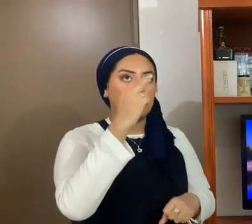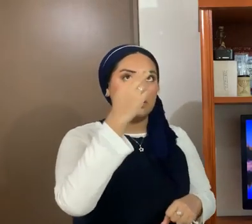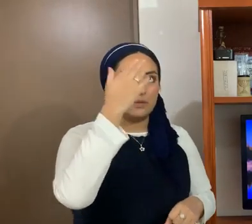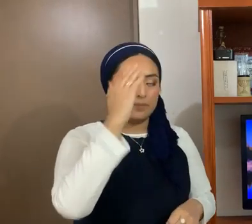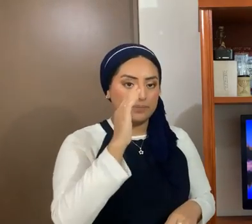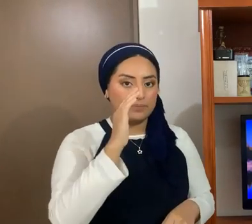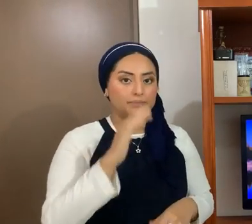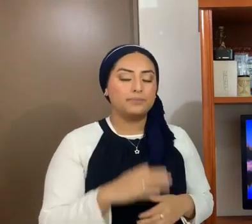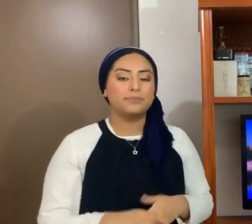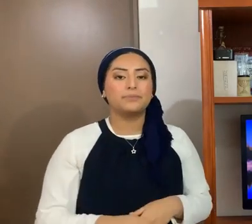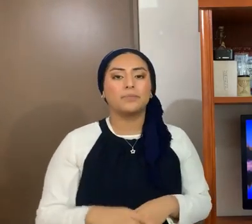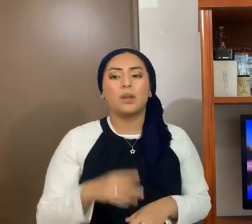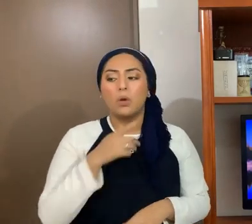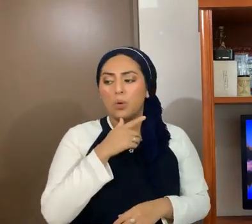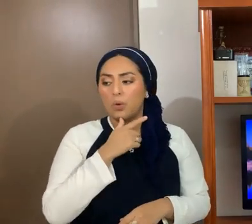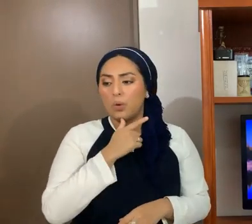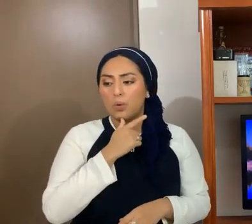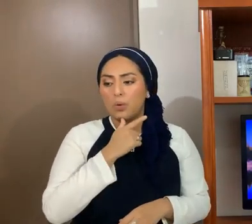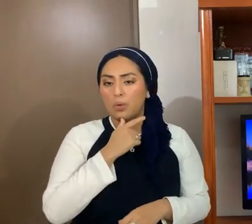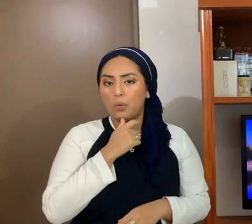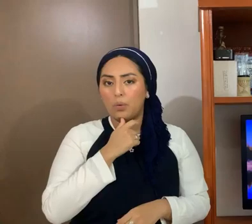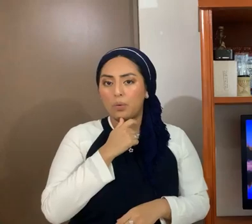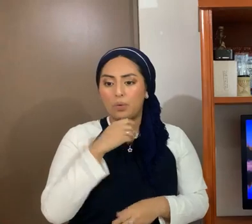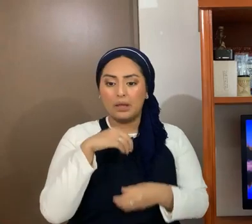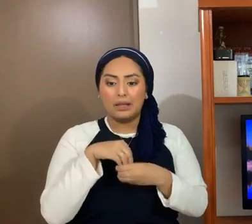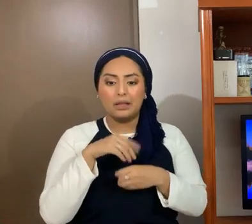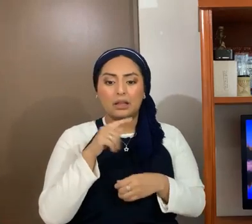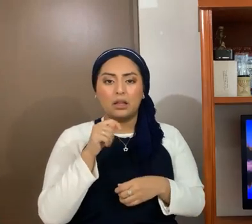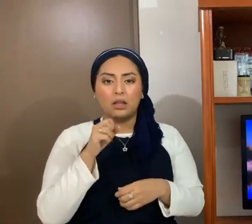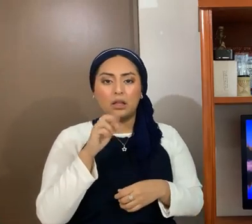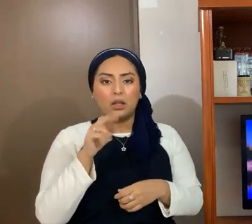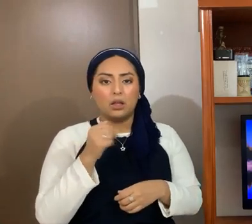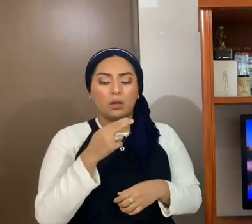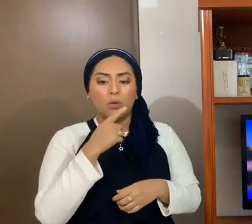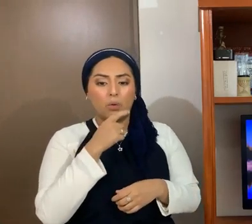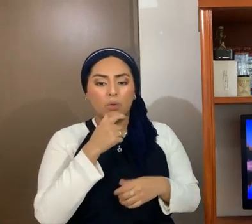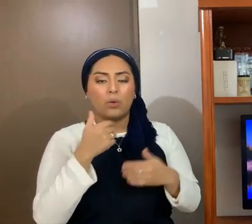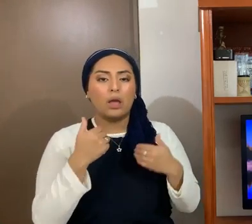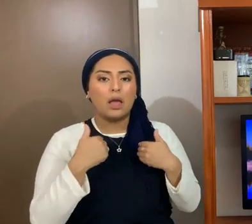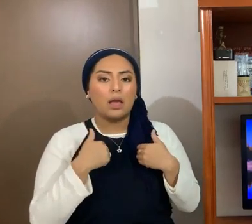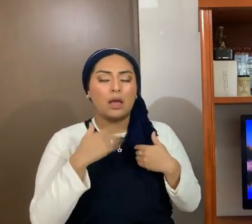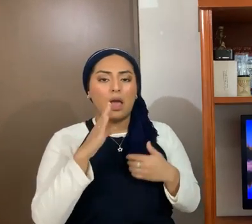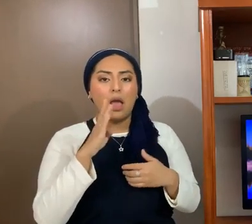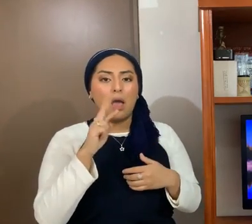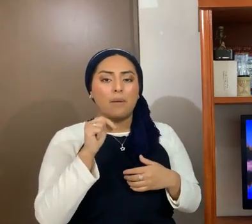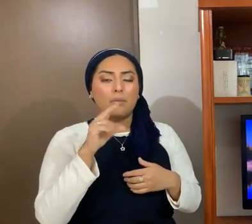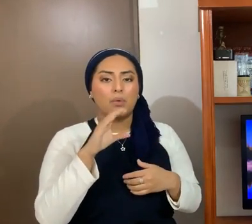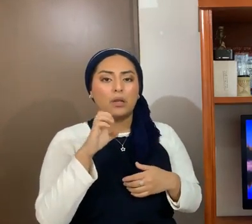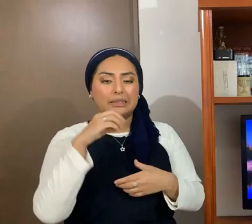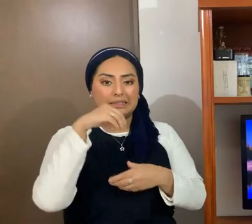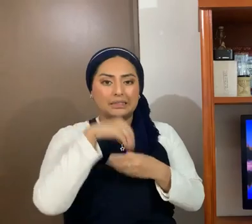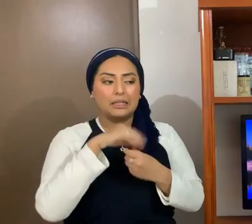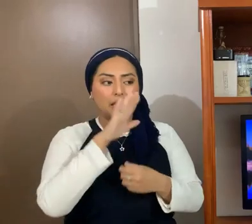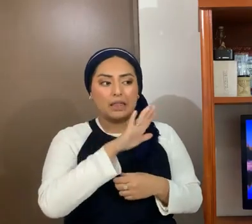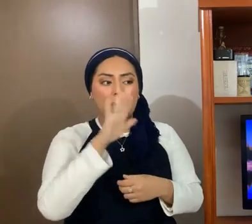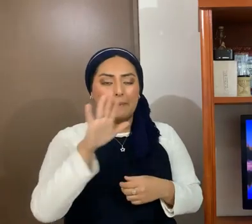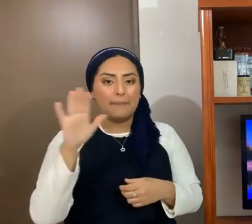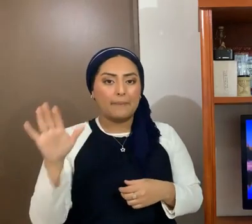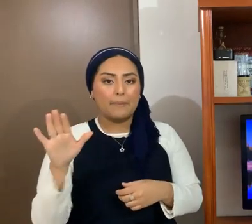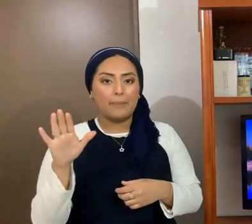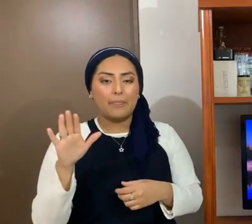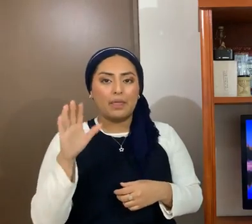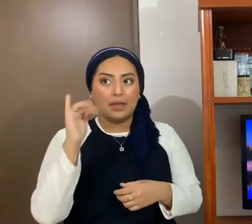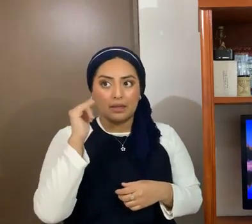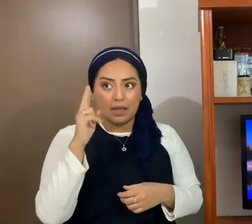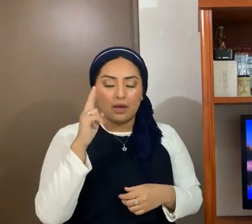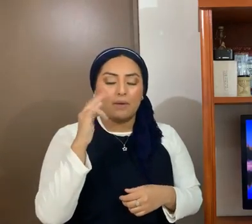Yahweh. ¿Quién en la Torah tiene bronce en él? Vamos a decirlo así.